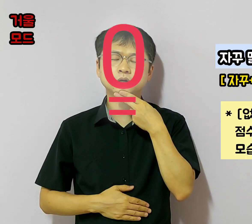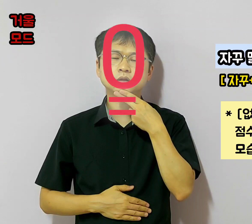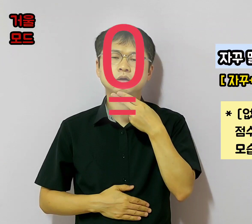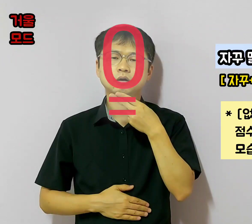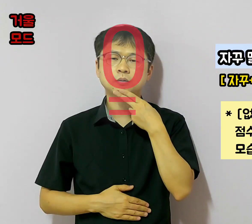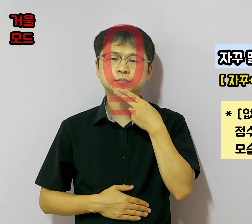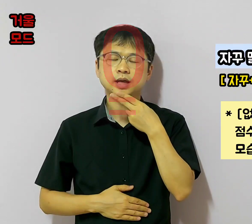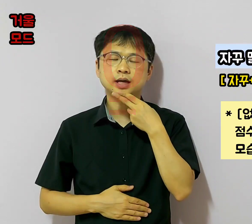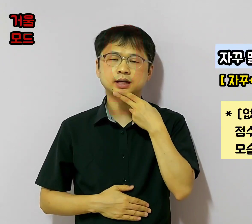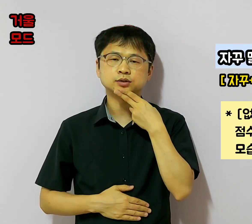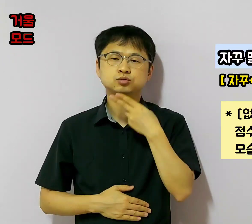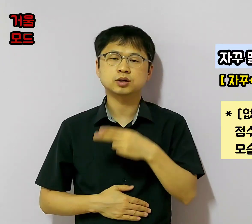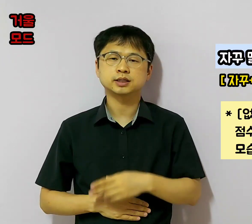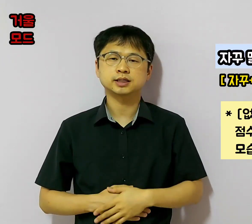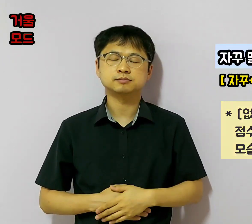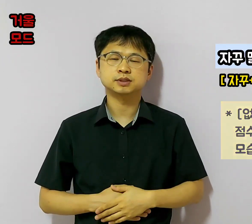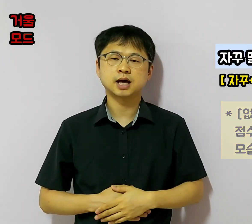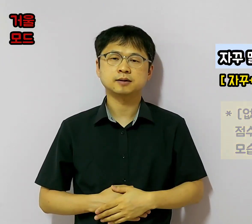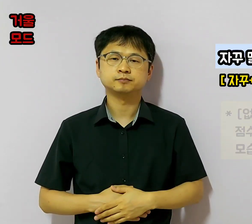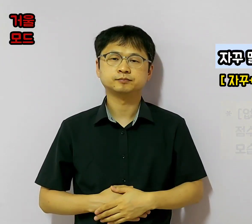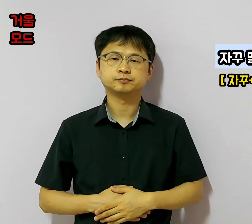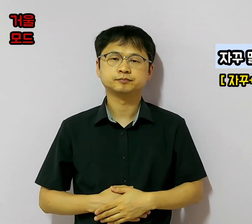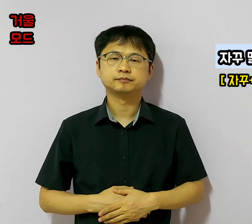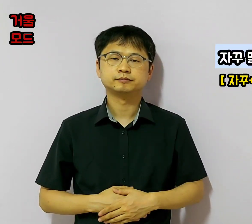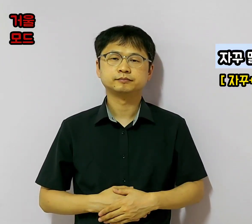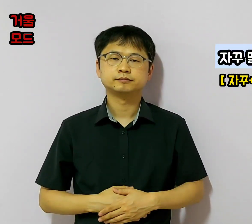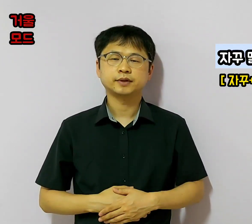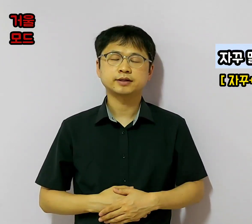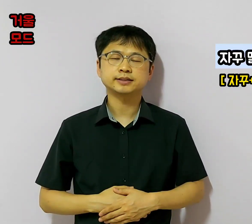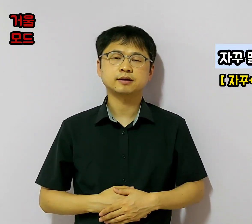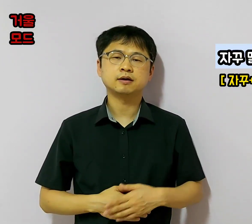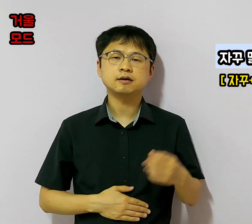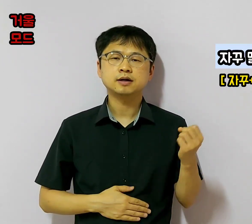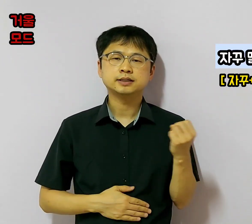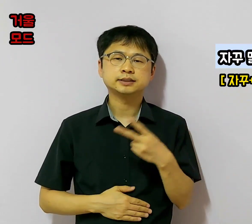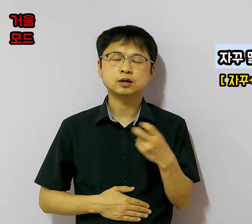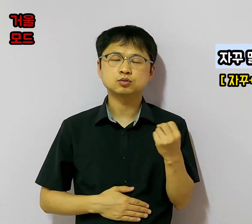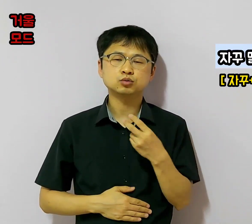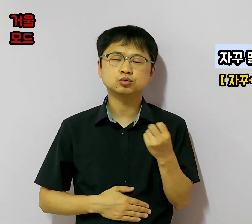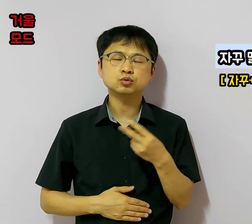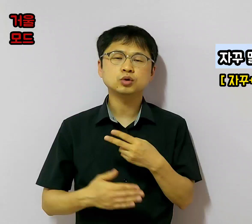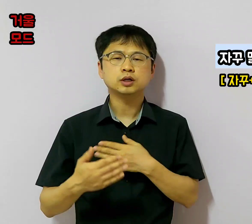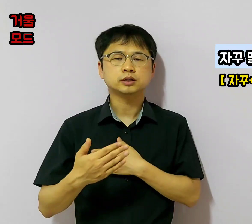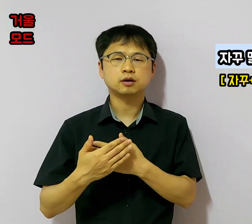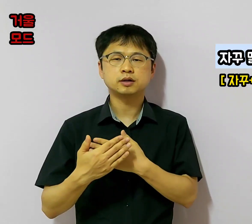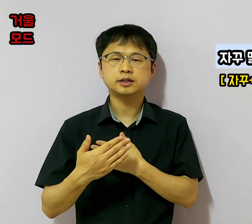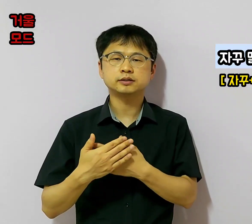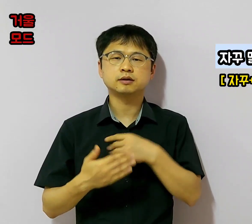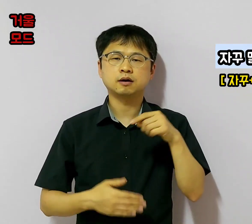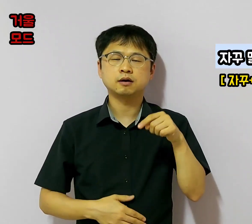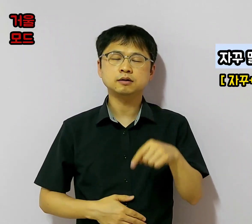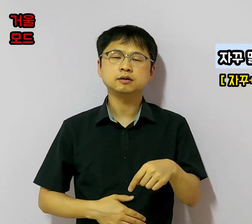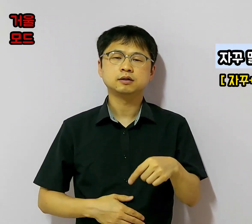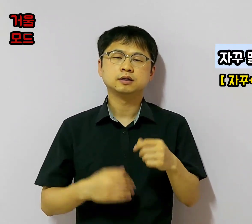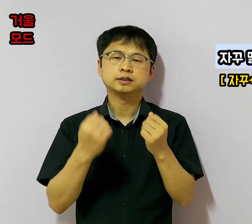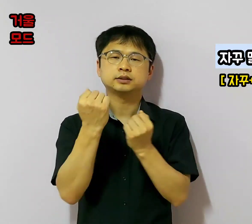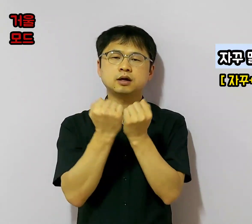대주시면 없다라는 수어가 되겠습니다. 네, 그래서 자꾸 떨리는 것,